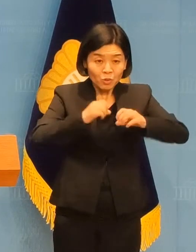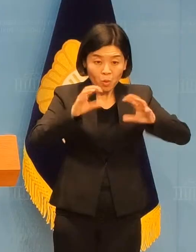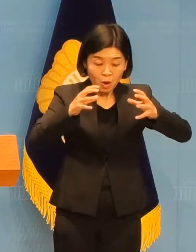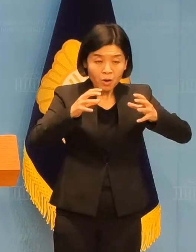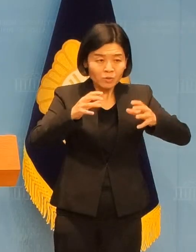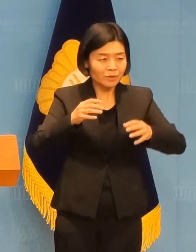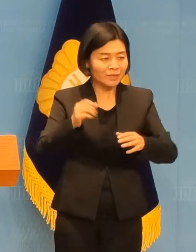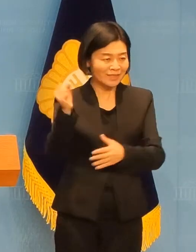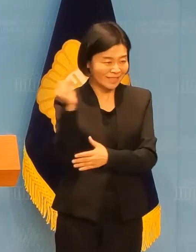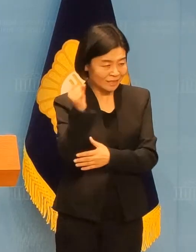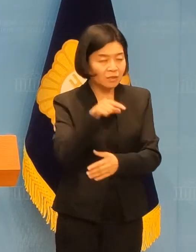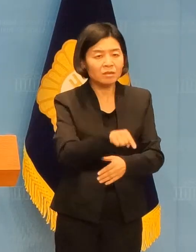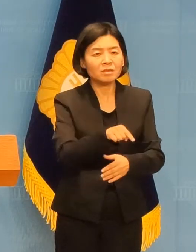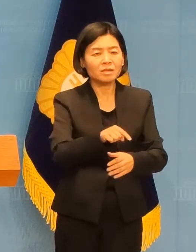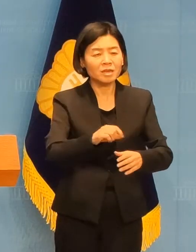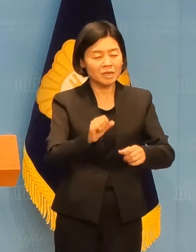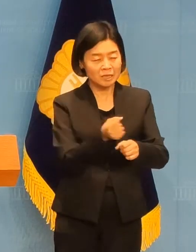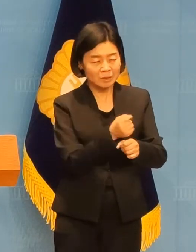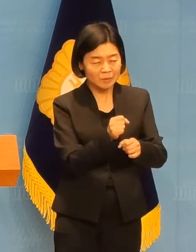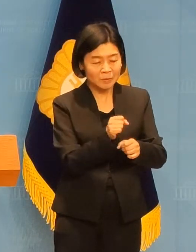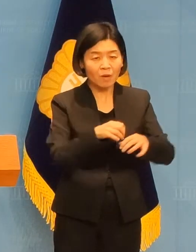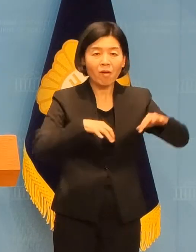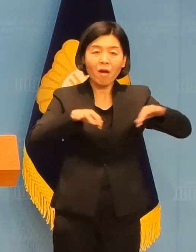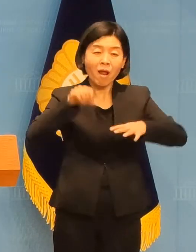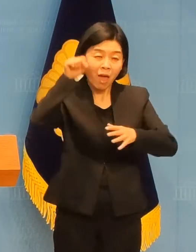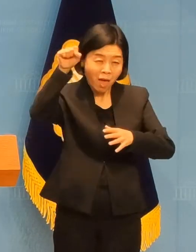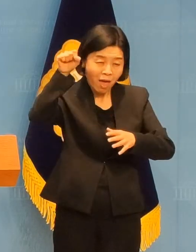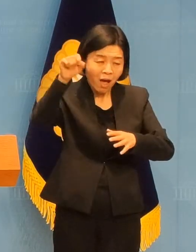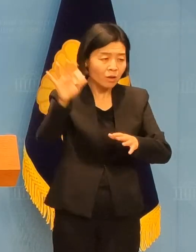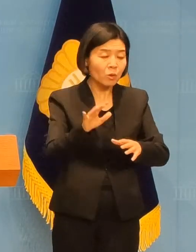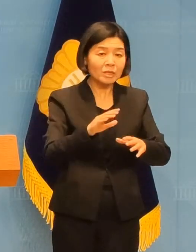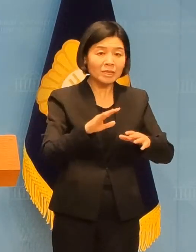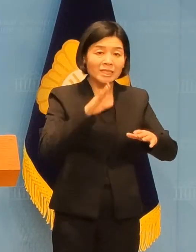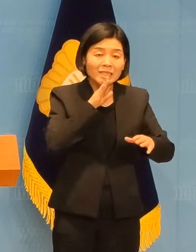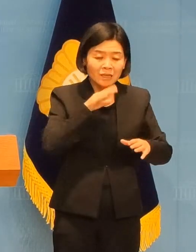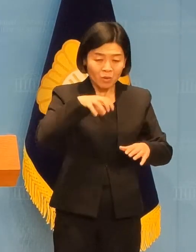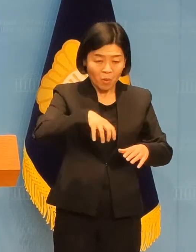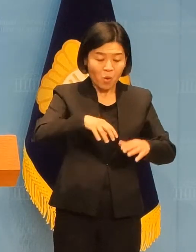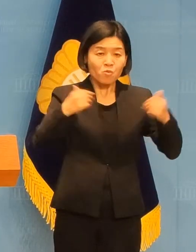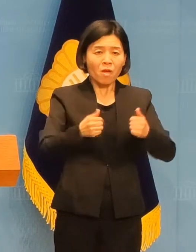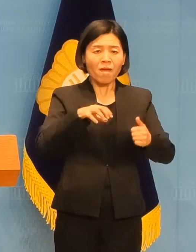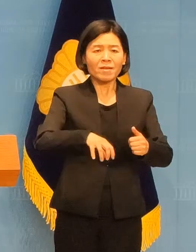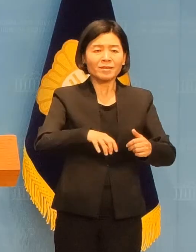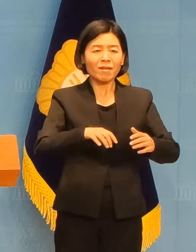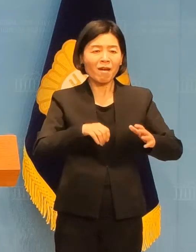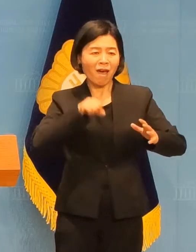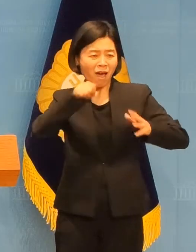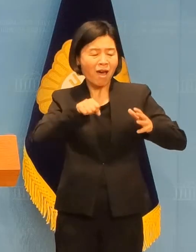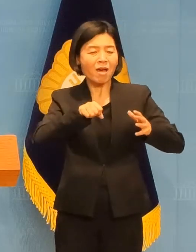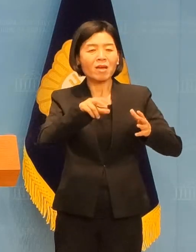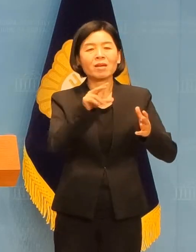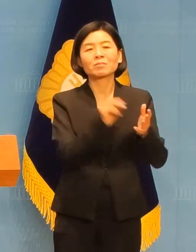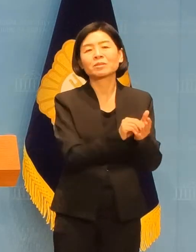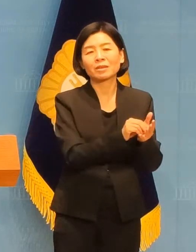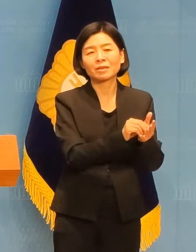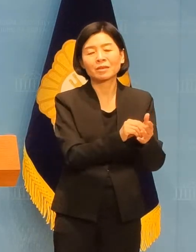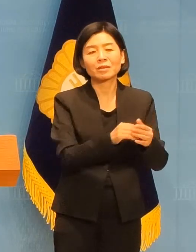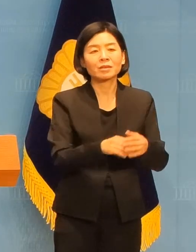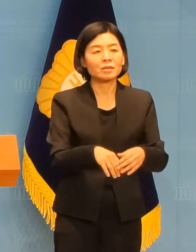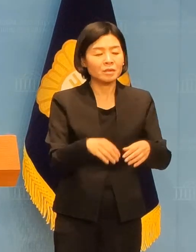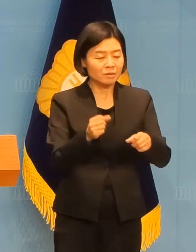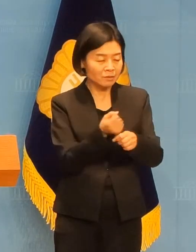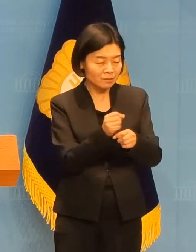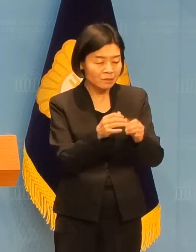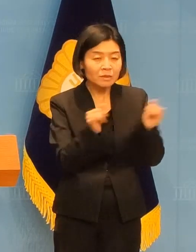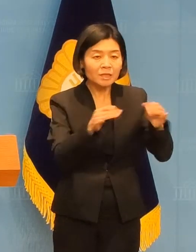음모론자들이 그저 거리에서가 아니라 이곳 국회 한가운데서 목소리를 내고 있다는 것입니다. 음모론자 김민수는